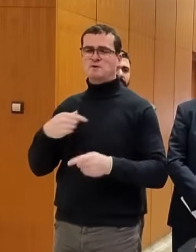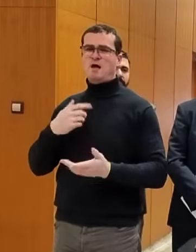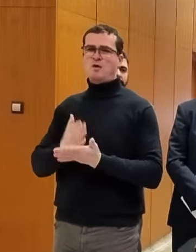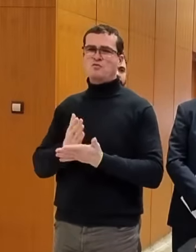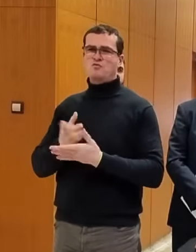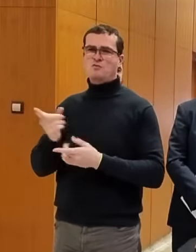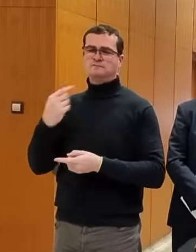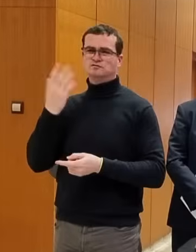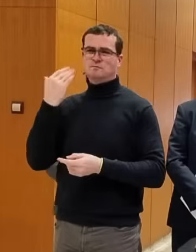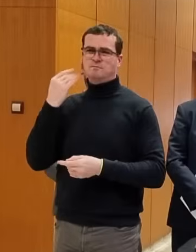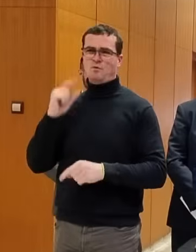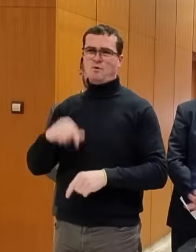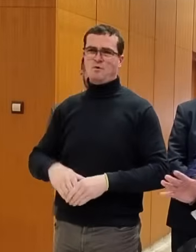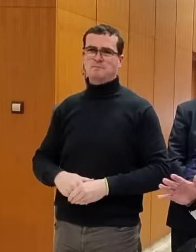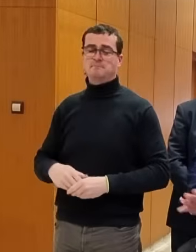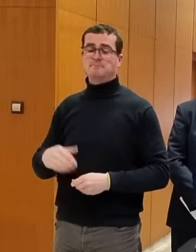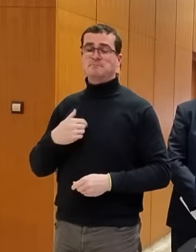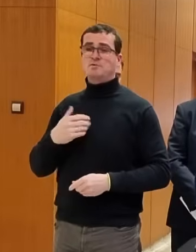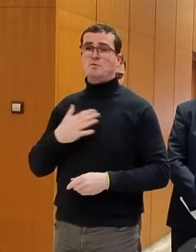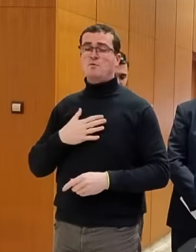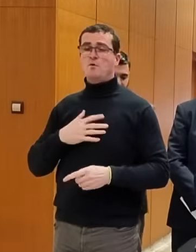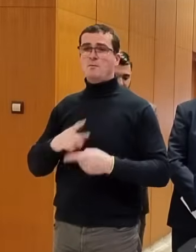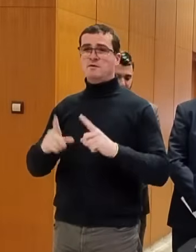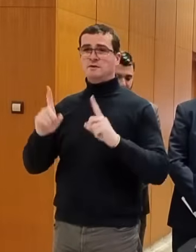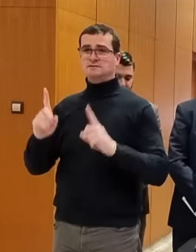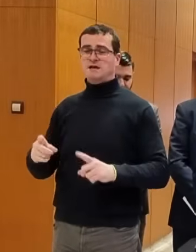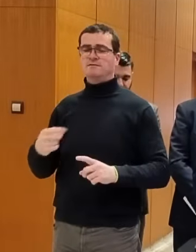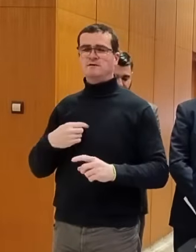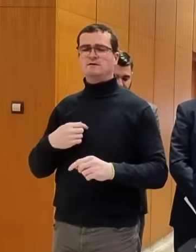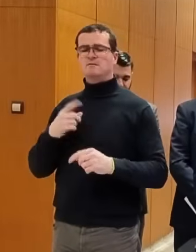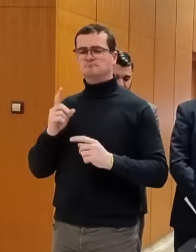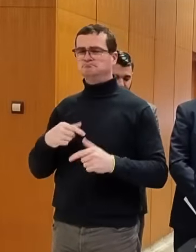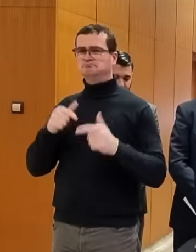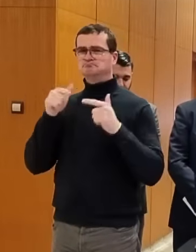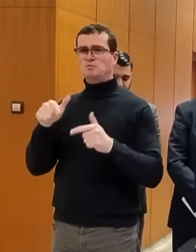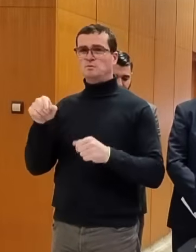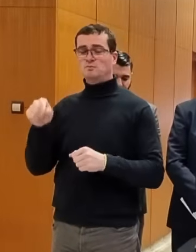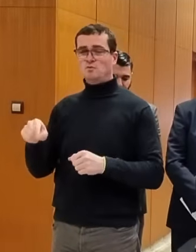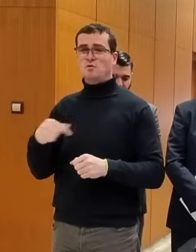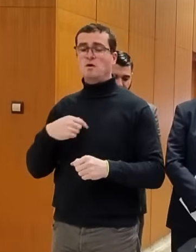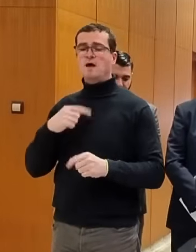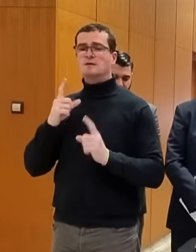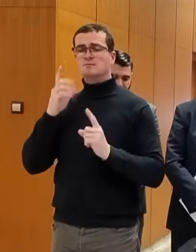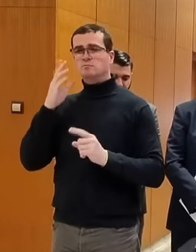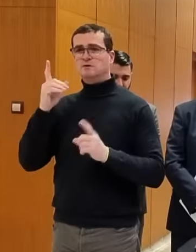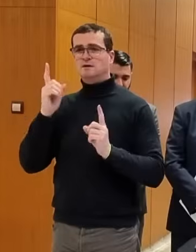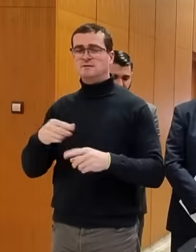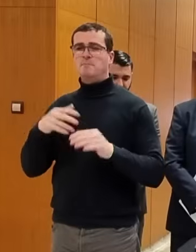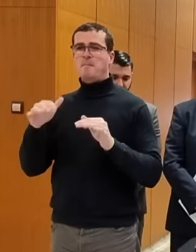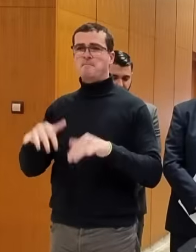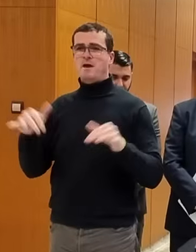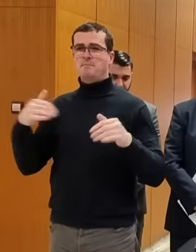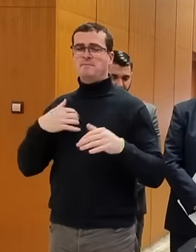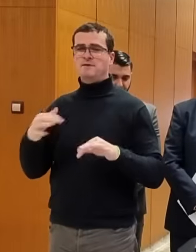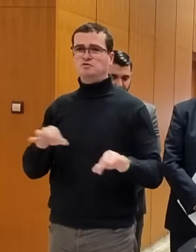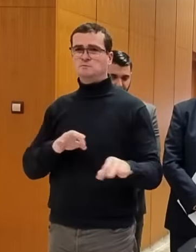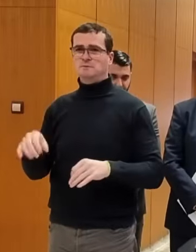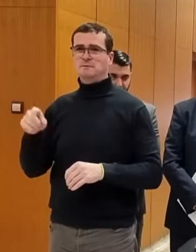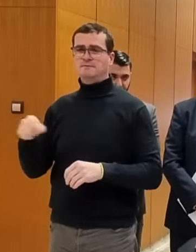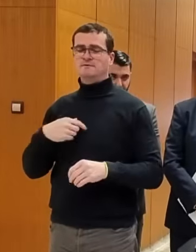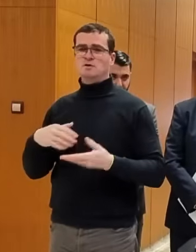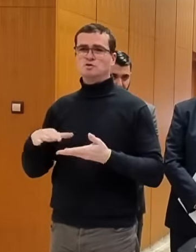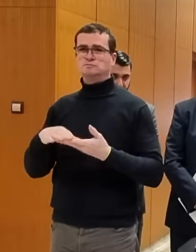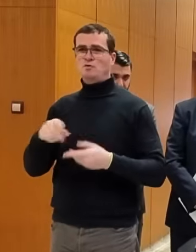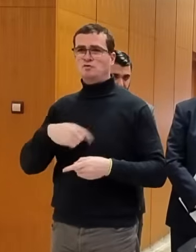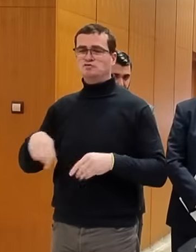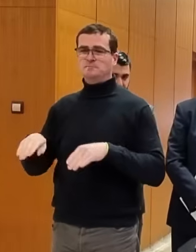vždy malo byť. To je moje politické stanovisko, stojím za týmto rozhodnutím. Keď bude treba, aj v parlamente som pripravený ho